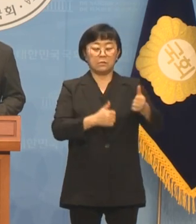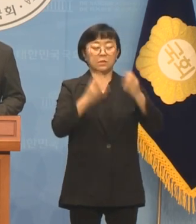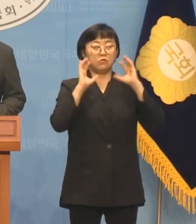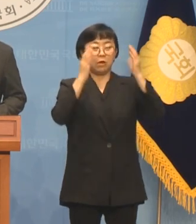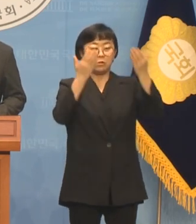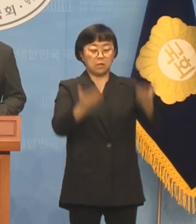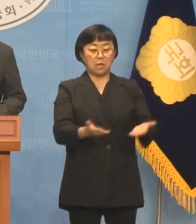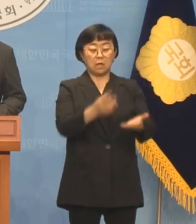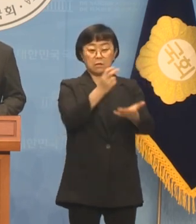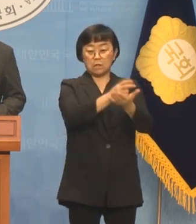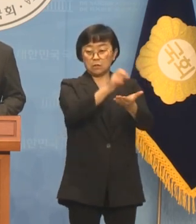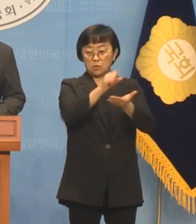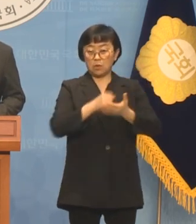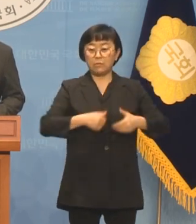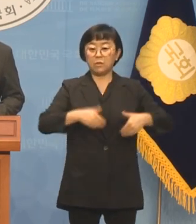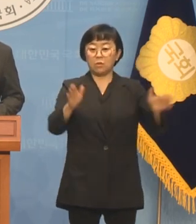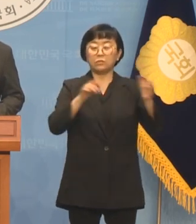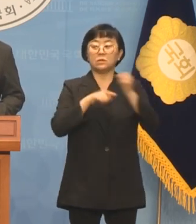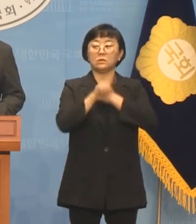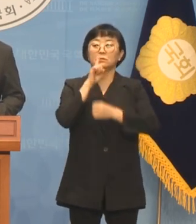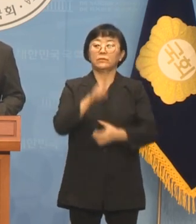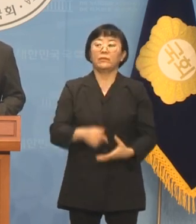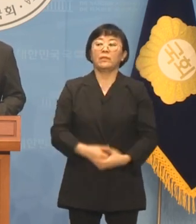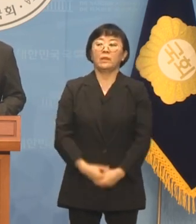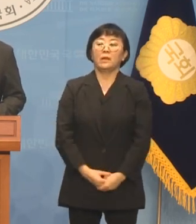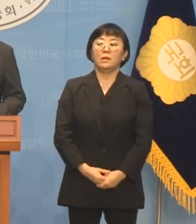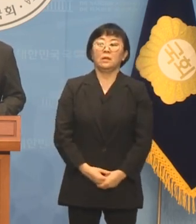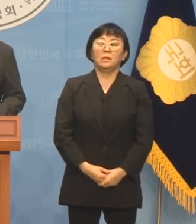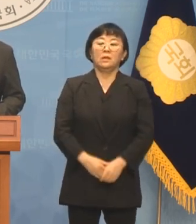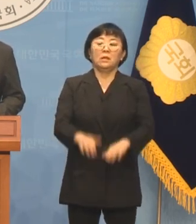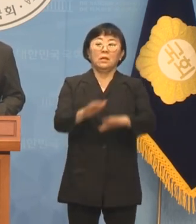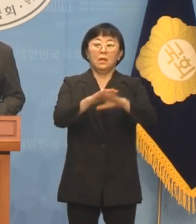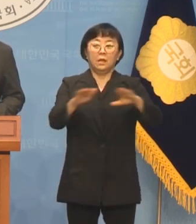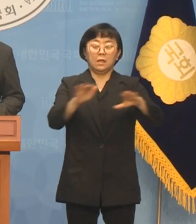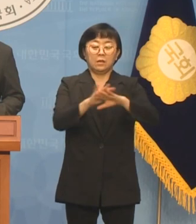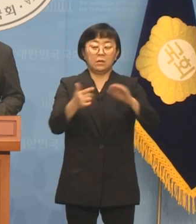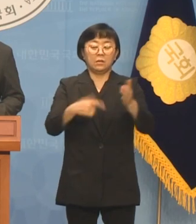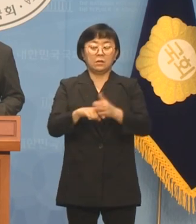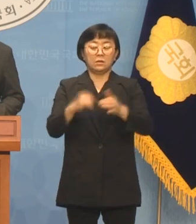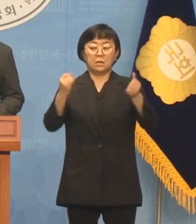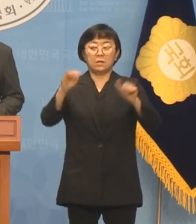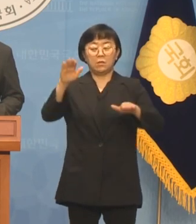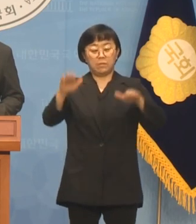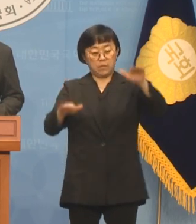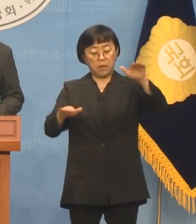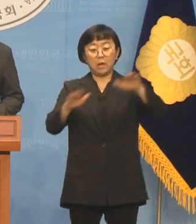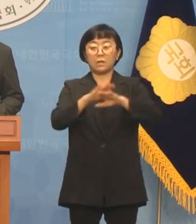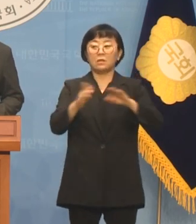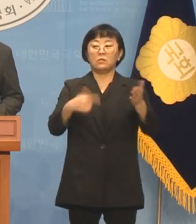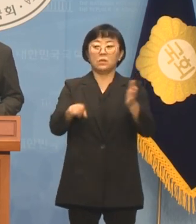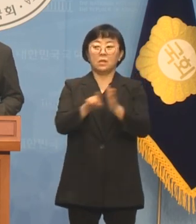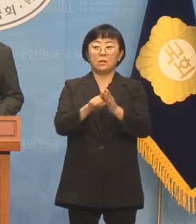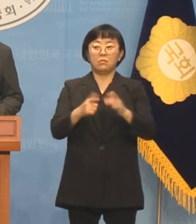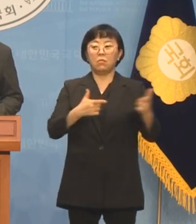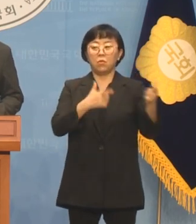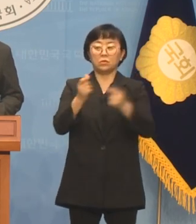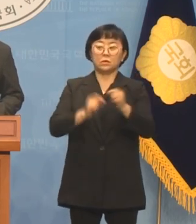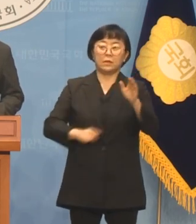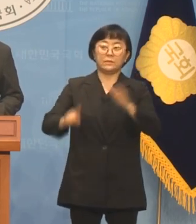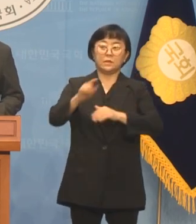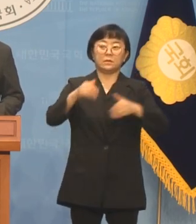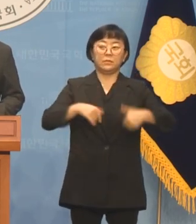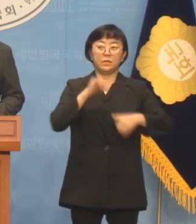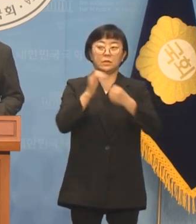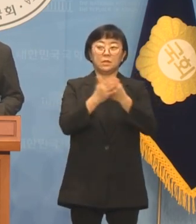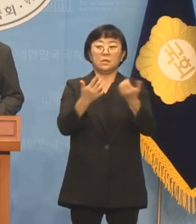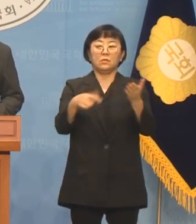도입이 무용지물이 되는 이유입니다. 강력한 대책으로 성별 임금 격차 해소를 위해 모두가 나서야 할 때입니다.